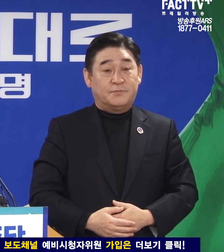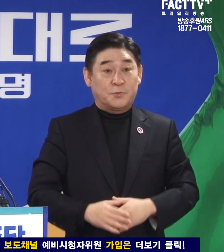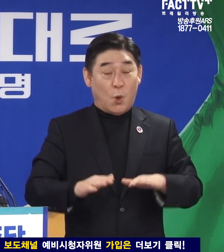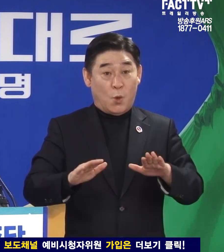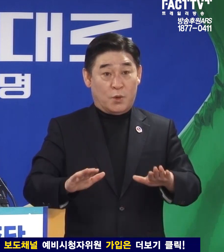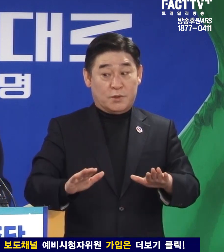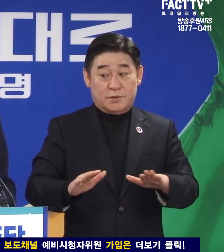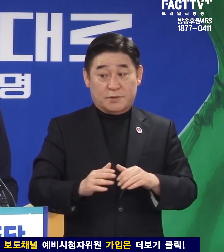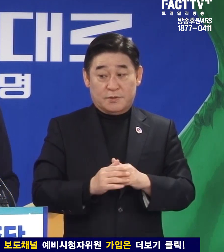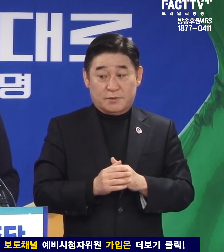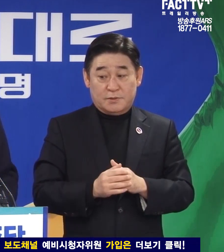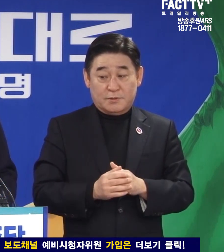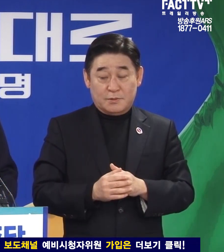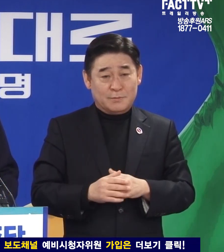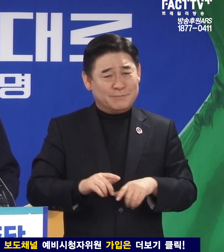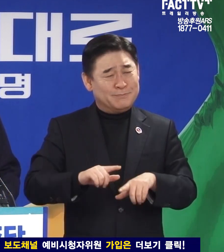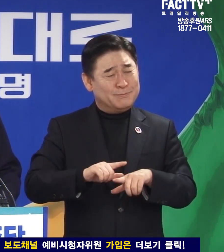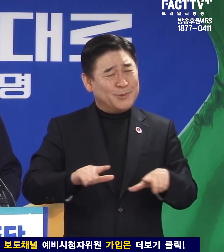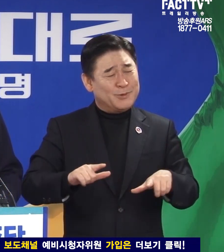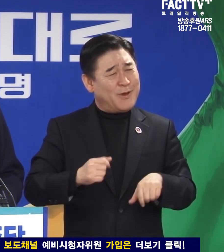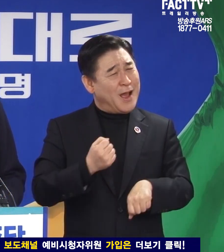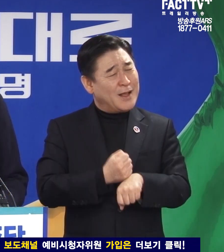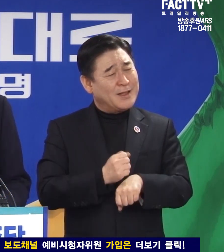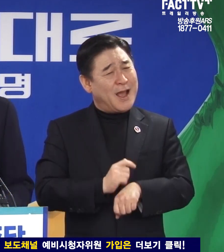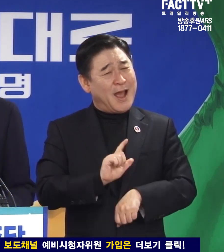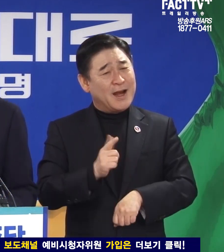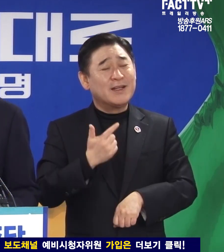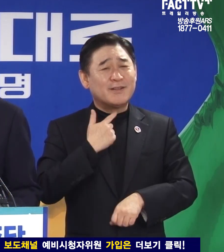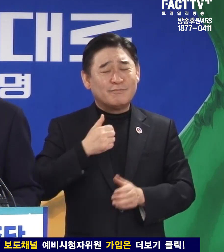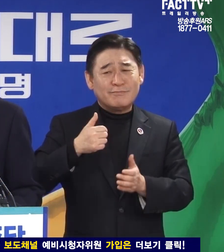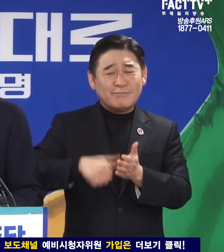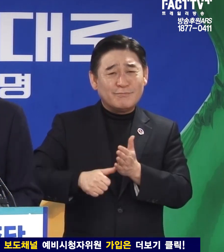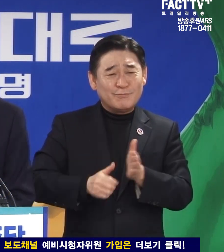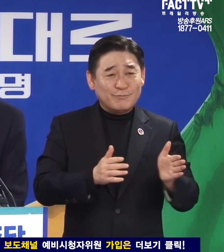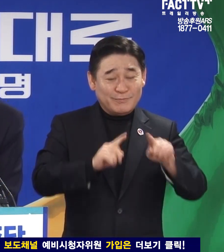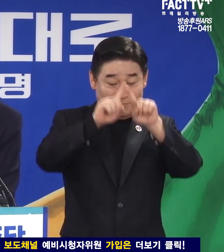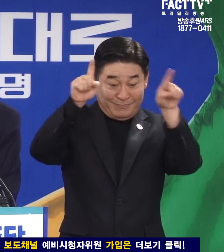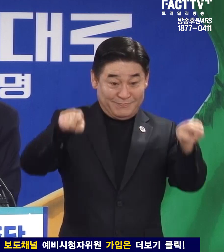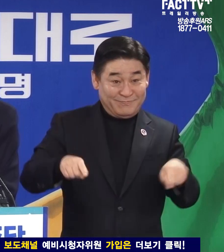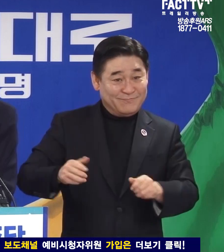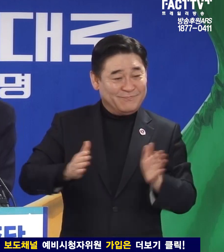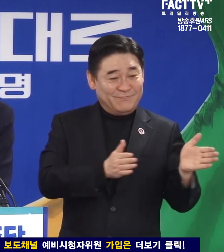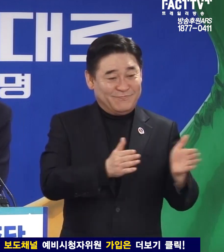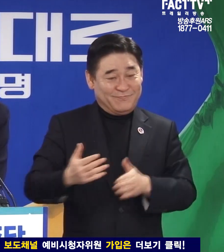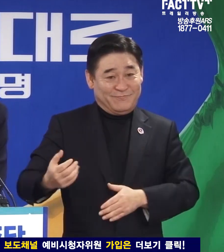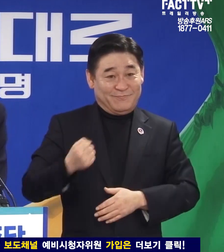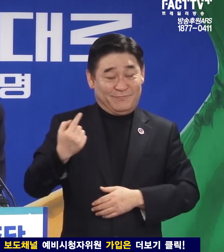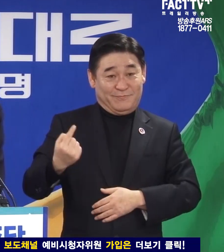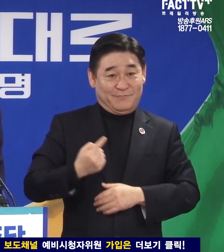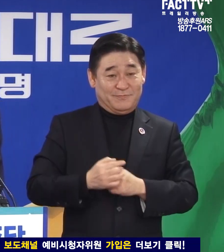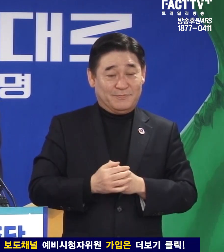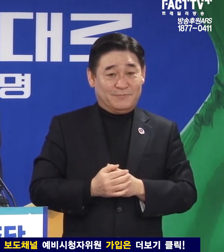오늘 제가 평소에 안 하던 물건을 하나 준비해 왔는데요.